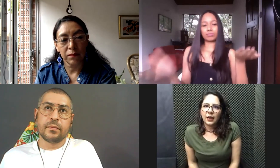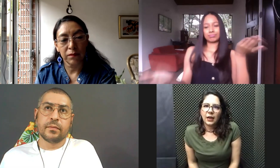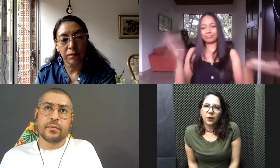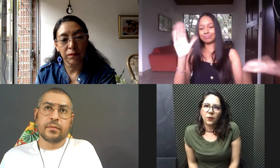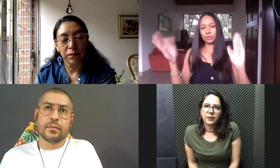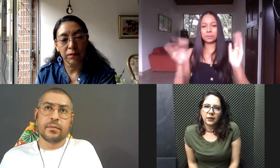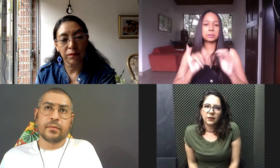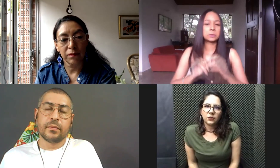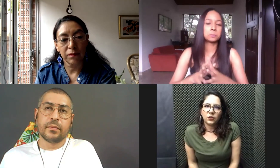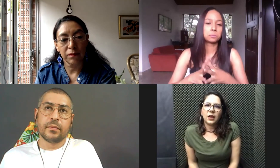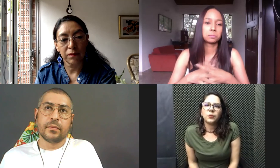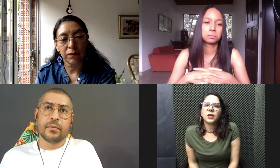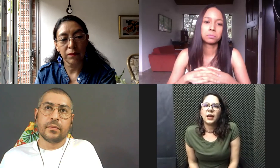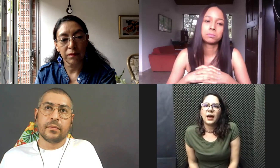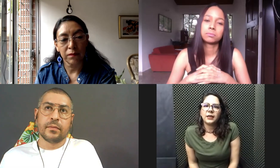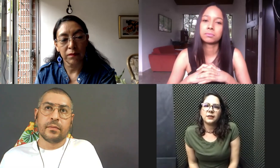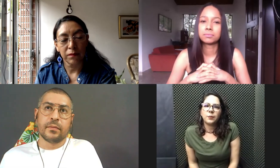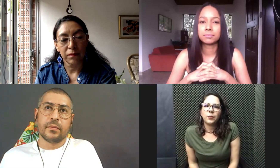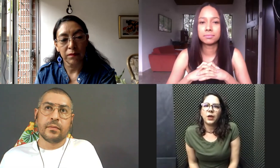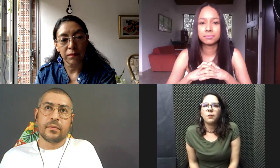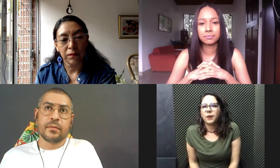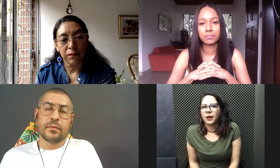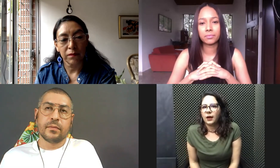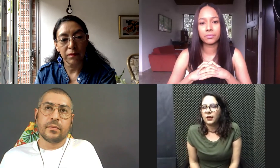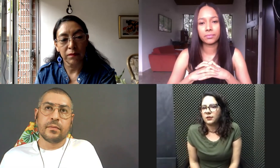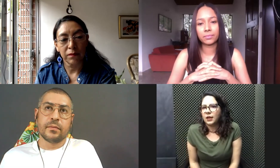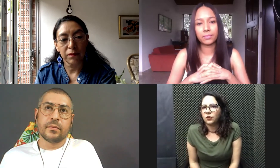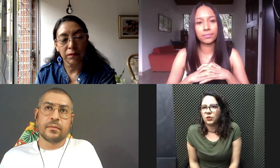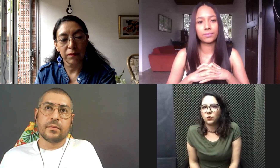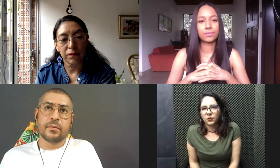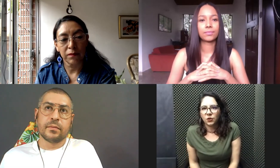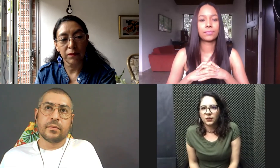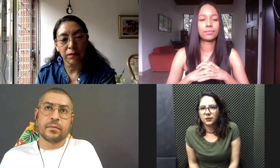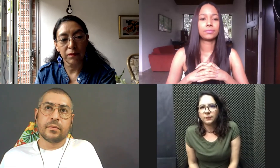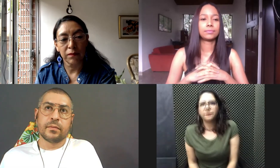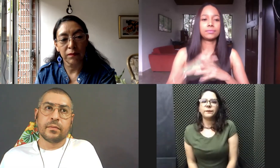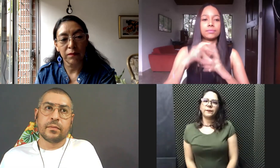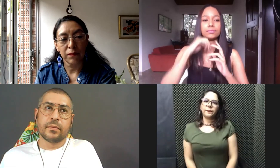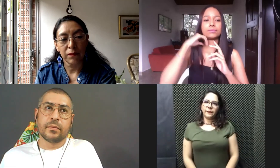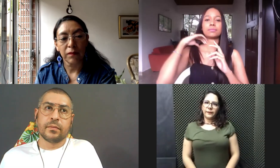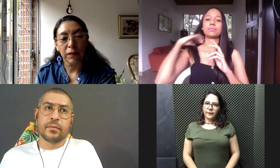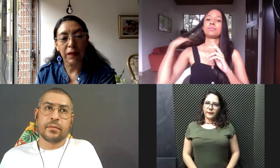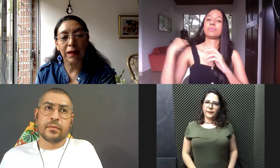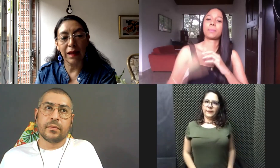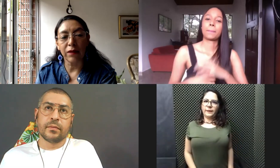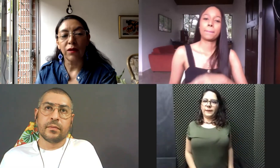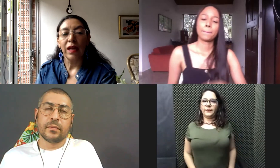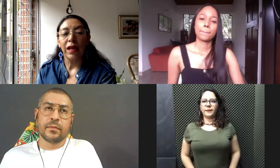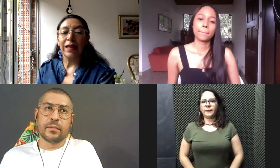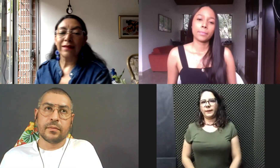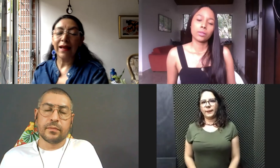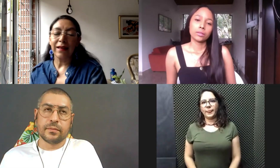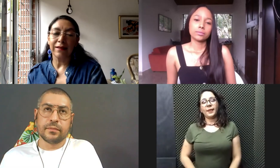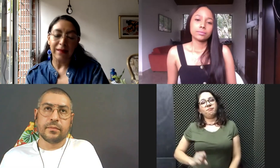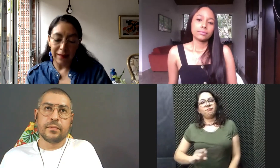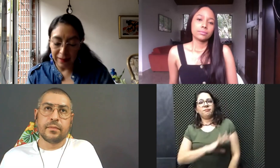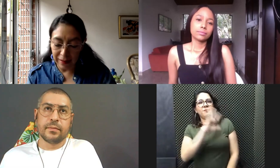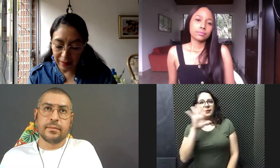enseñarles la lengua de señas. Entonces digamos que ahí se pueden comparar las dos situaciones. Claro,